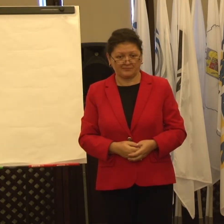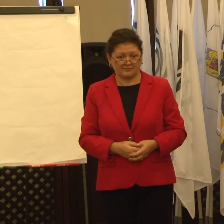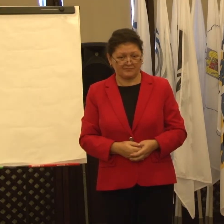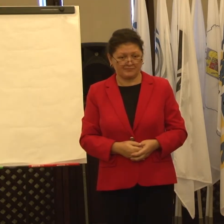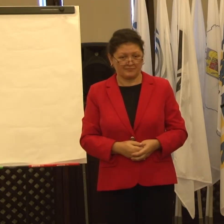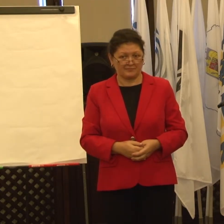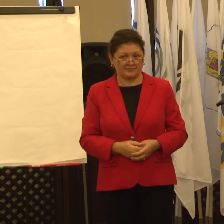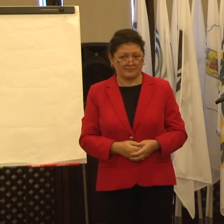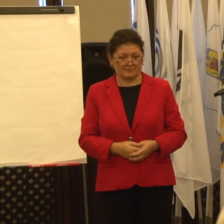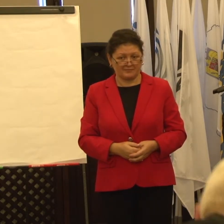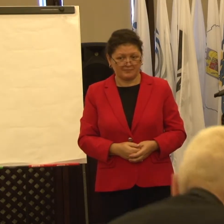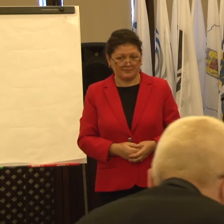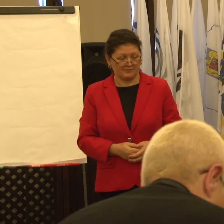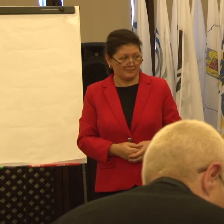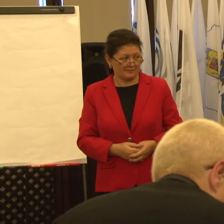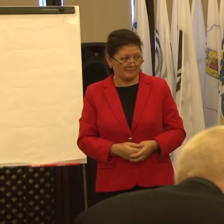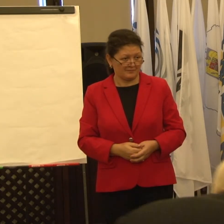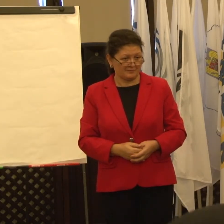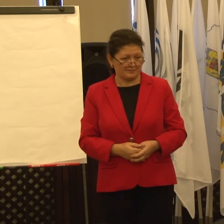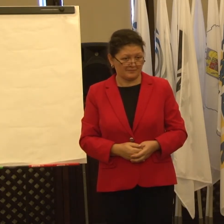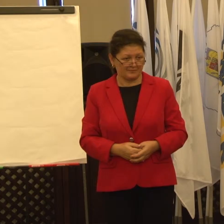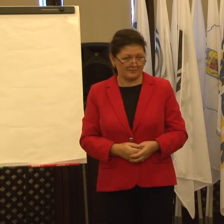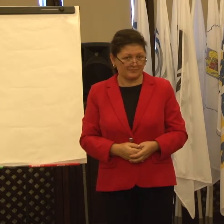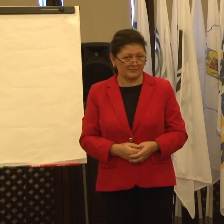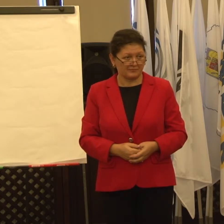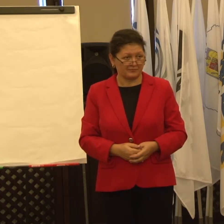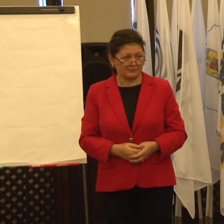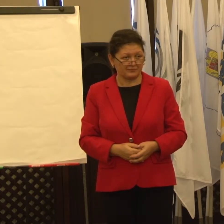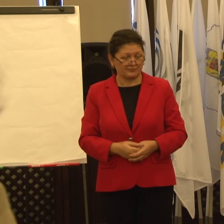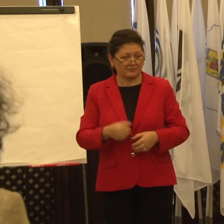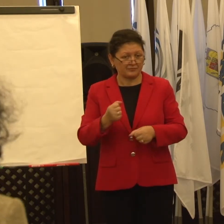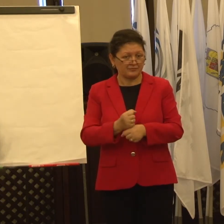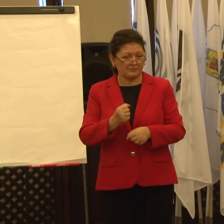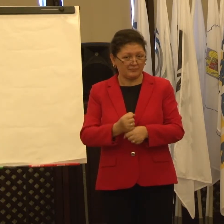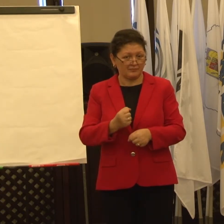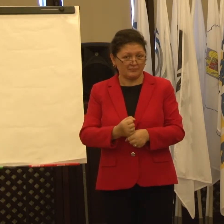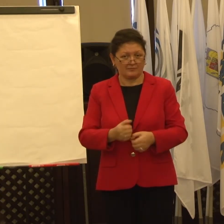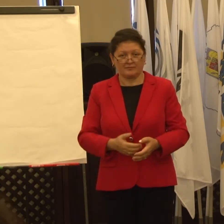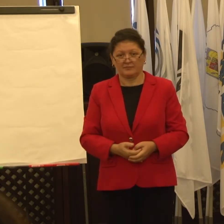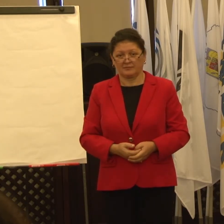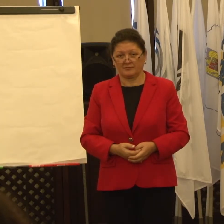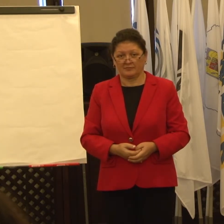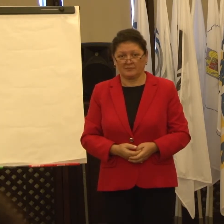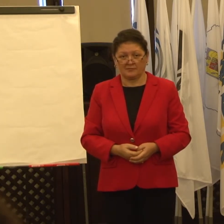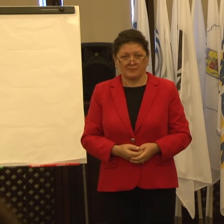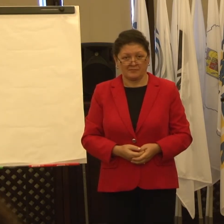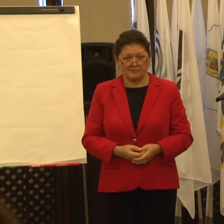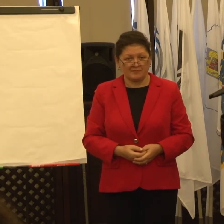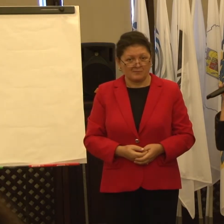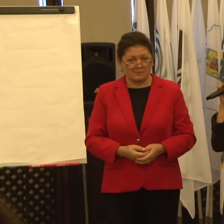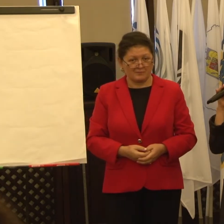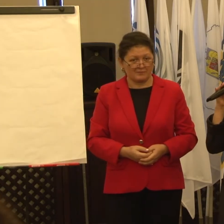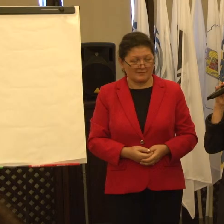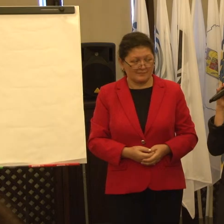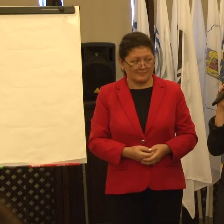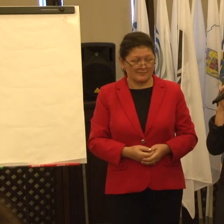în afară de cele ce țin de centru de zi pentru copii sau de atelierele de preprofesionalizare